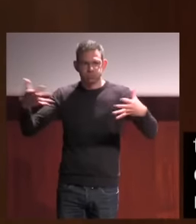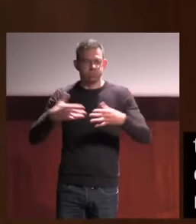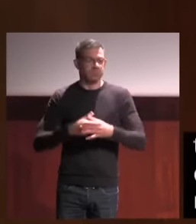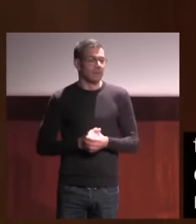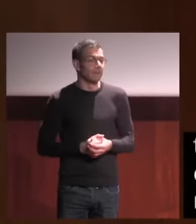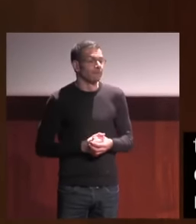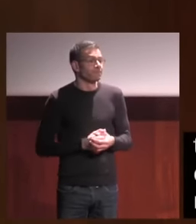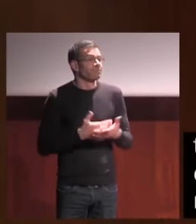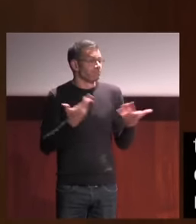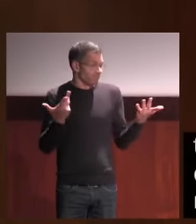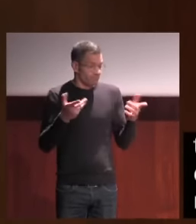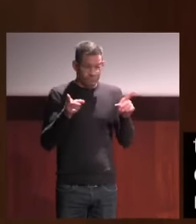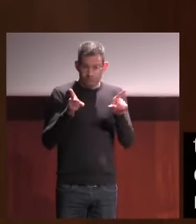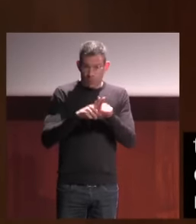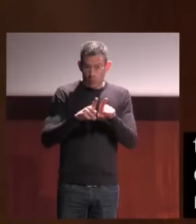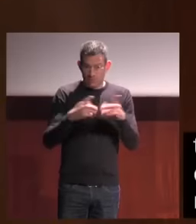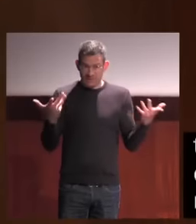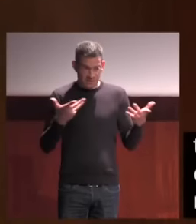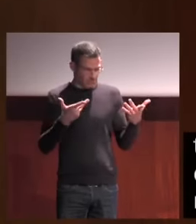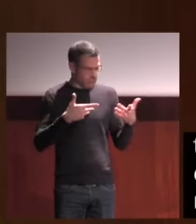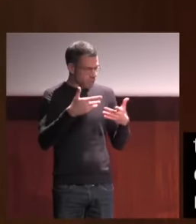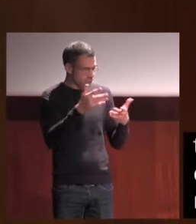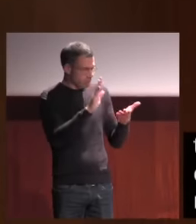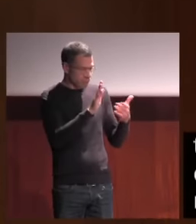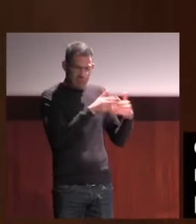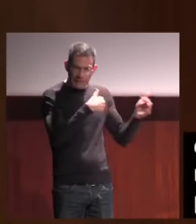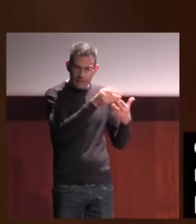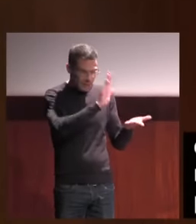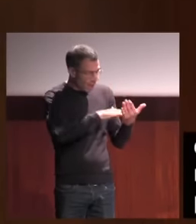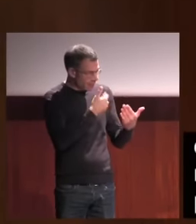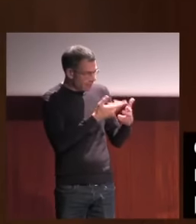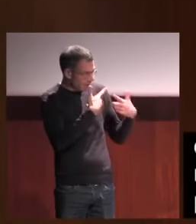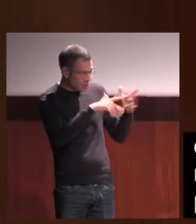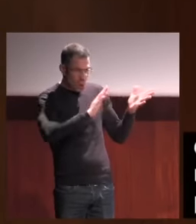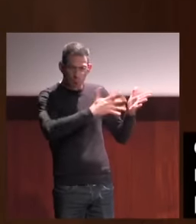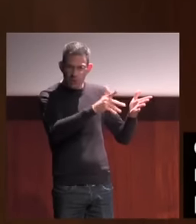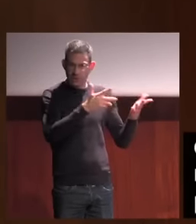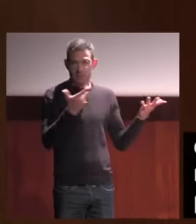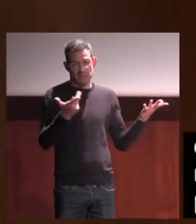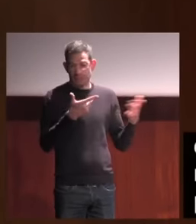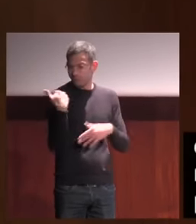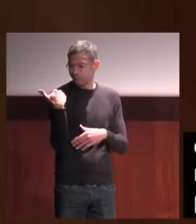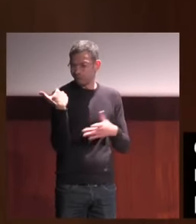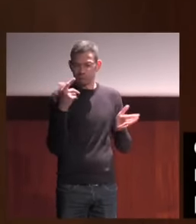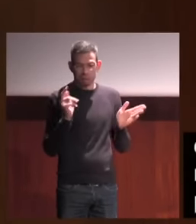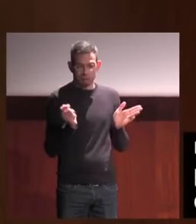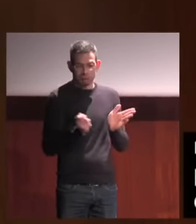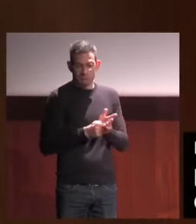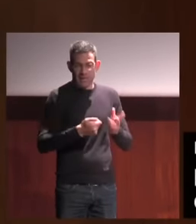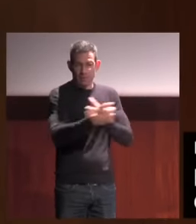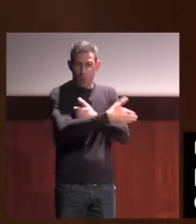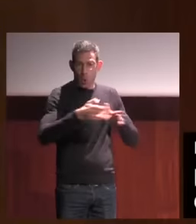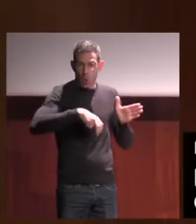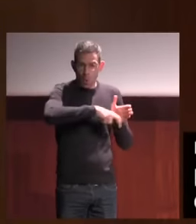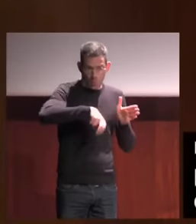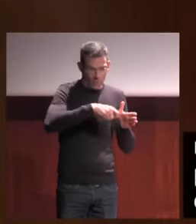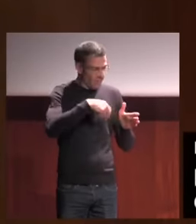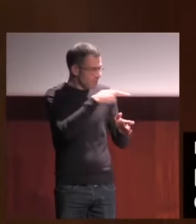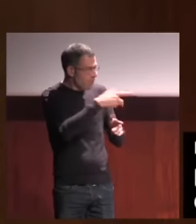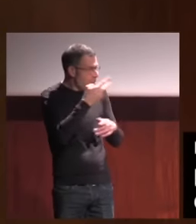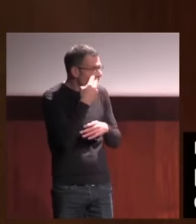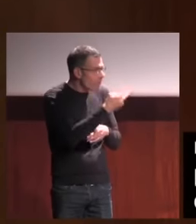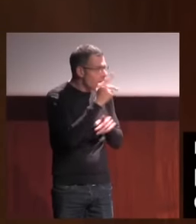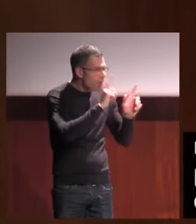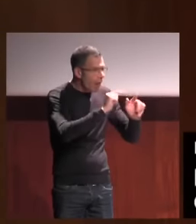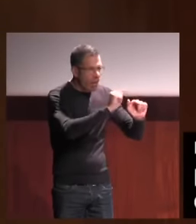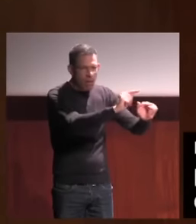la médiatisation de la profession d'interprète langue des signes pendant le confinement. À travers cet